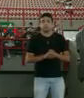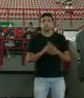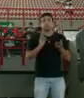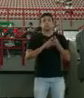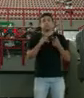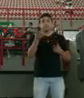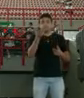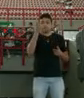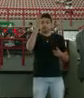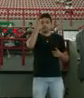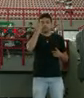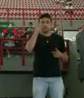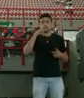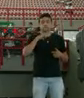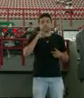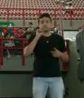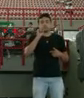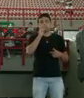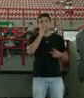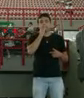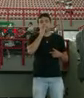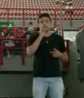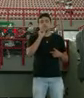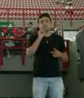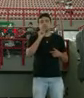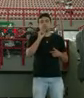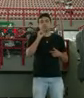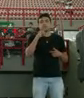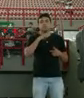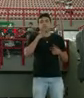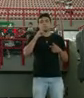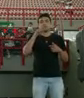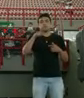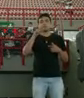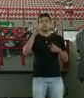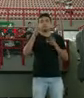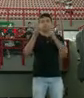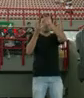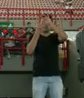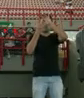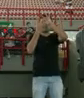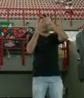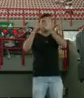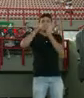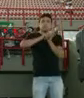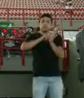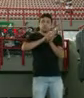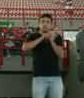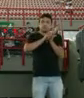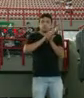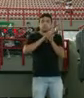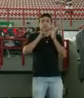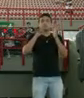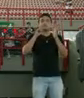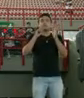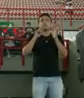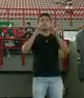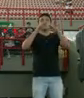substância que inibe, é chamado de feedback o quê? Negativo. A sua